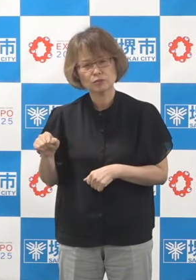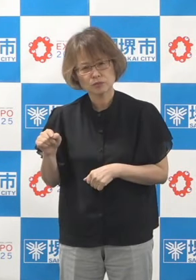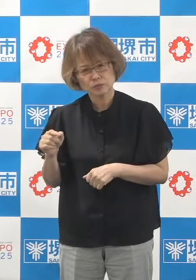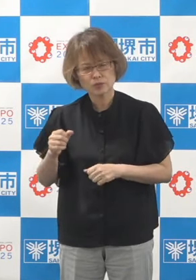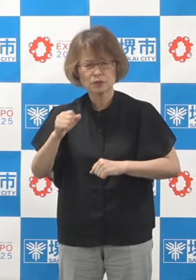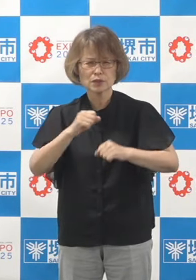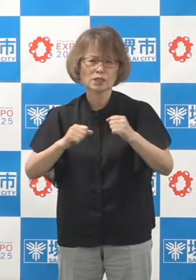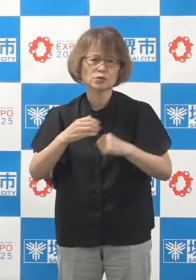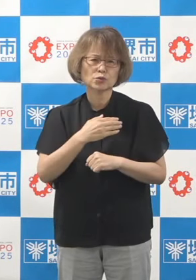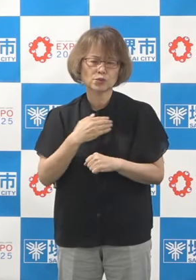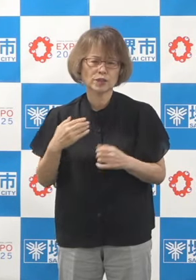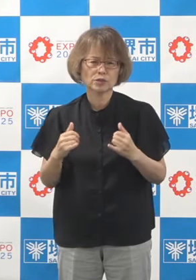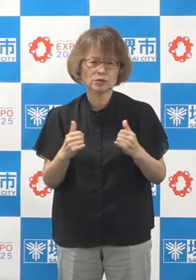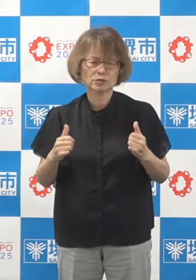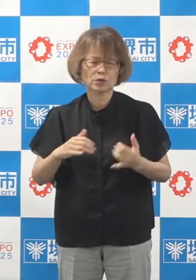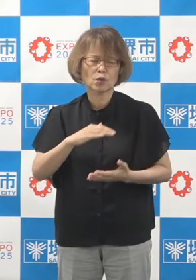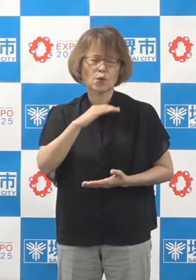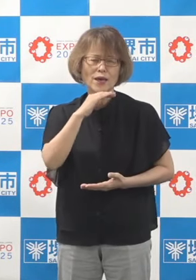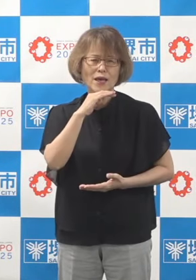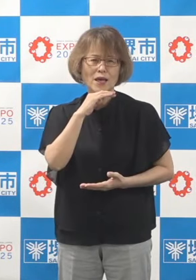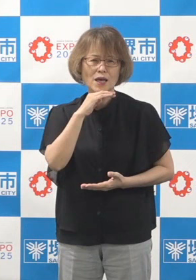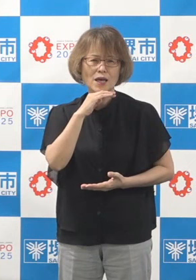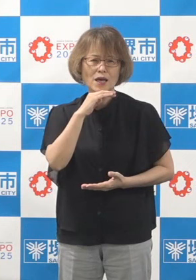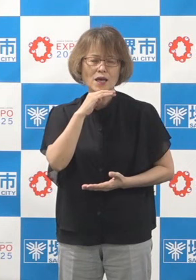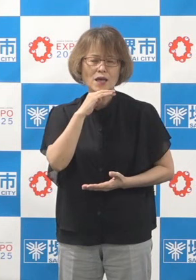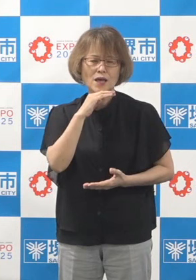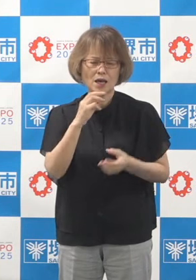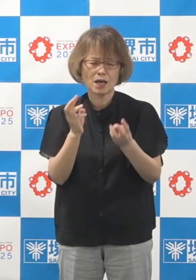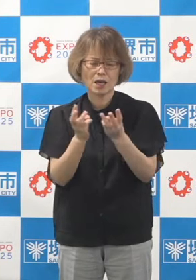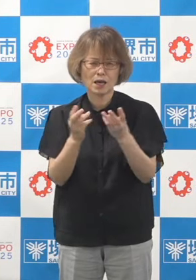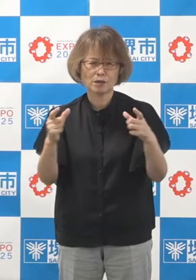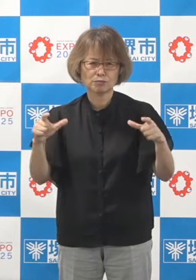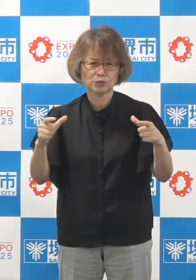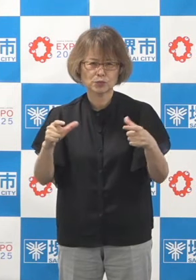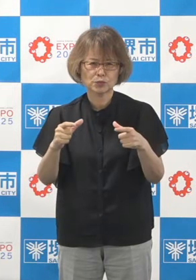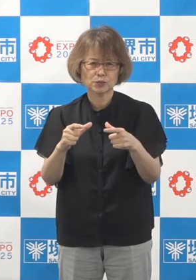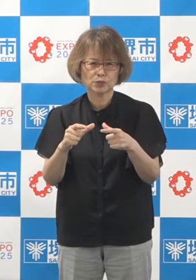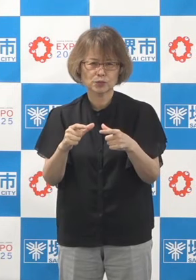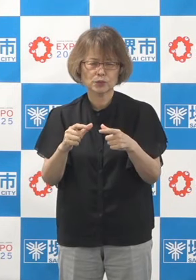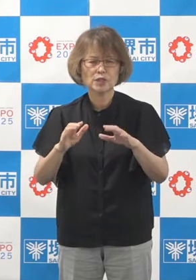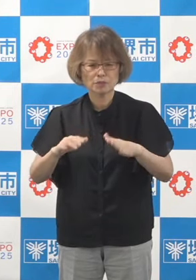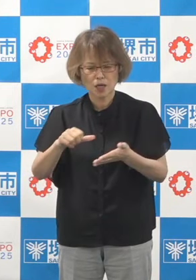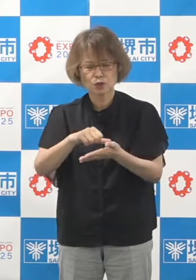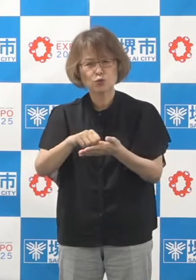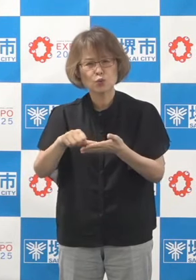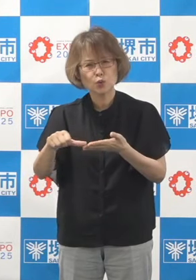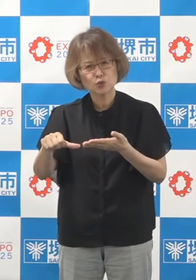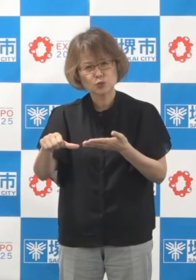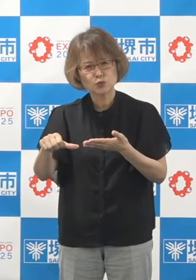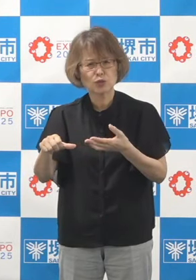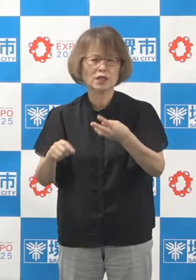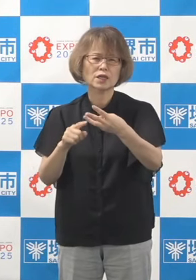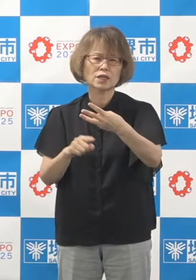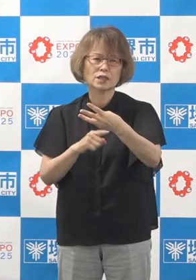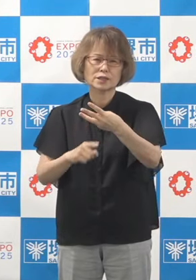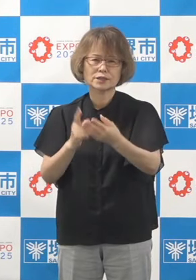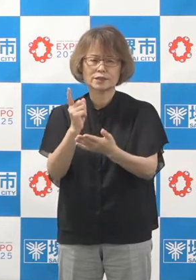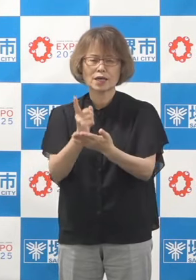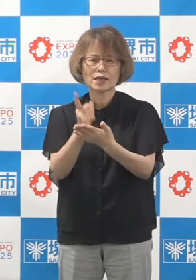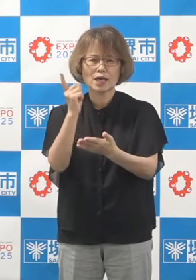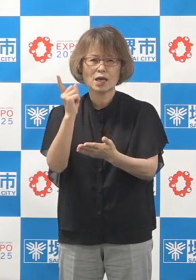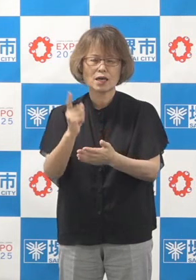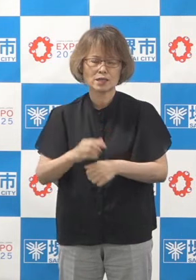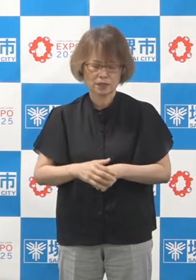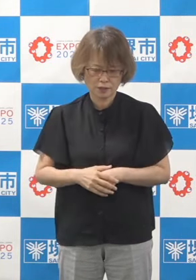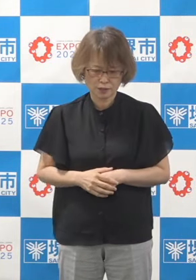方がご高齢のために年々減少をしております。現在の登録者は3名